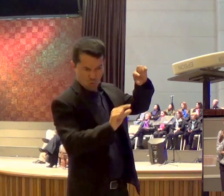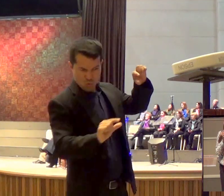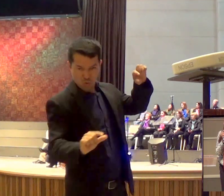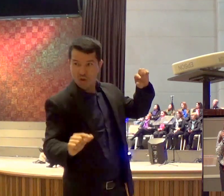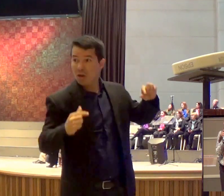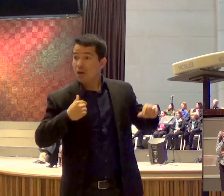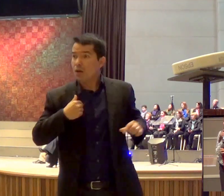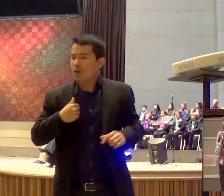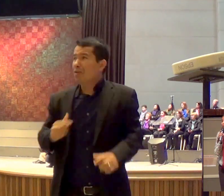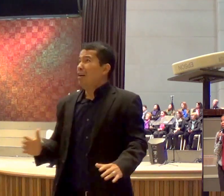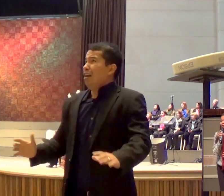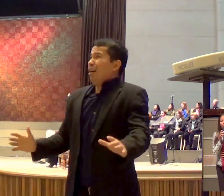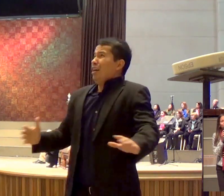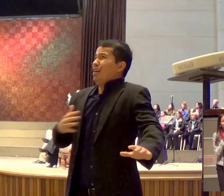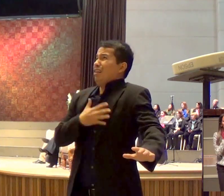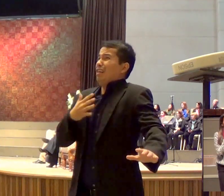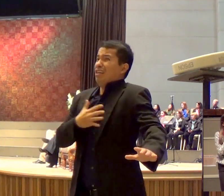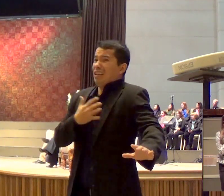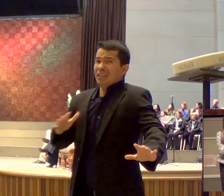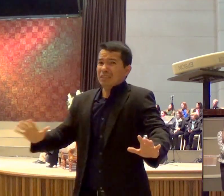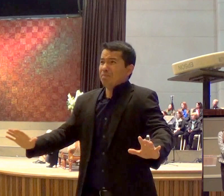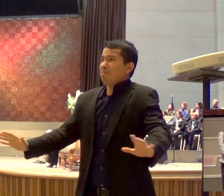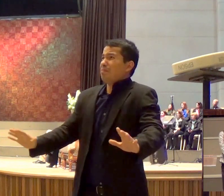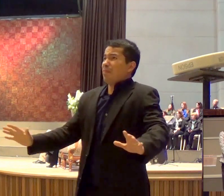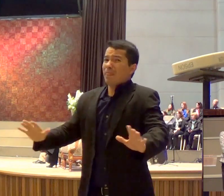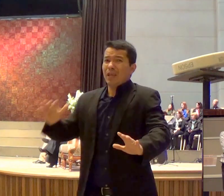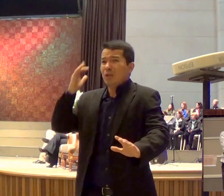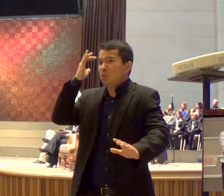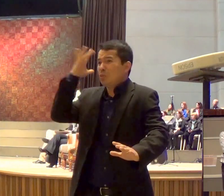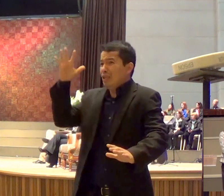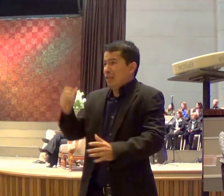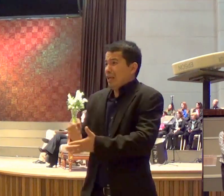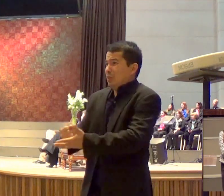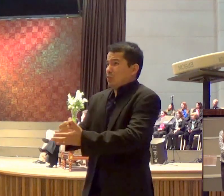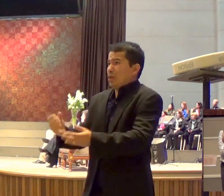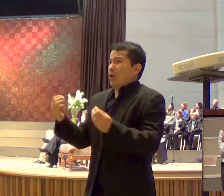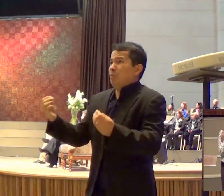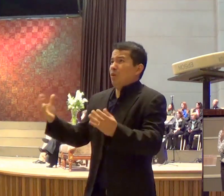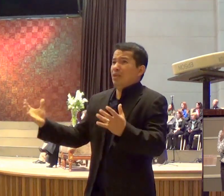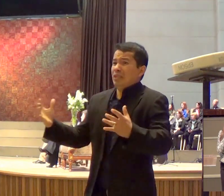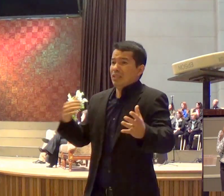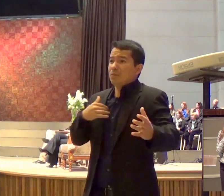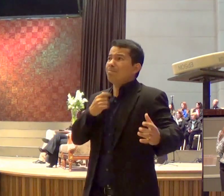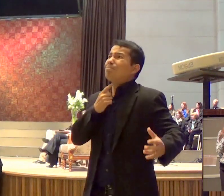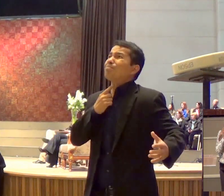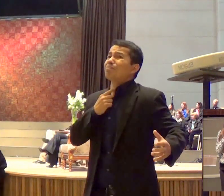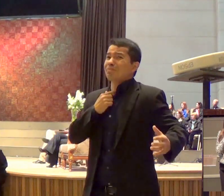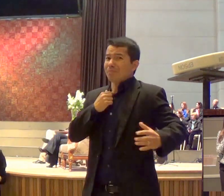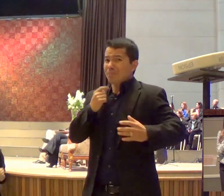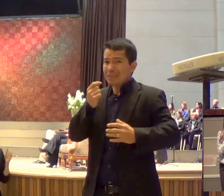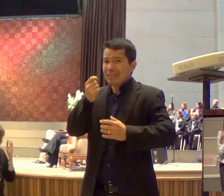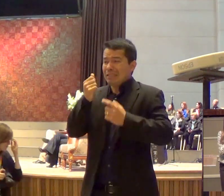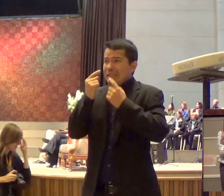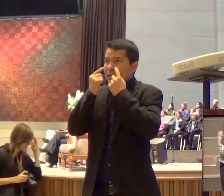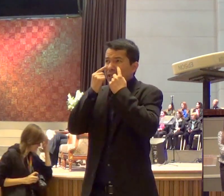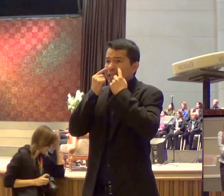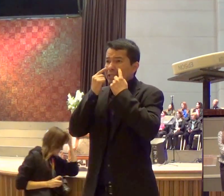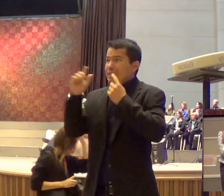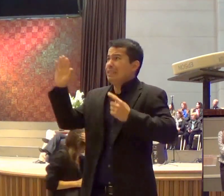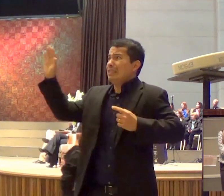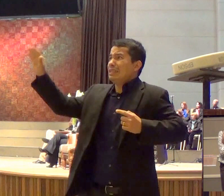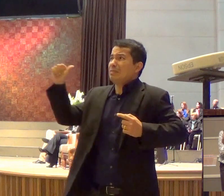irmão eu fiquei em Pânico em choque eu já não sabia o que fazer engolir o choro chamei